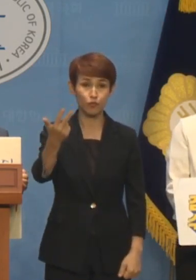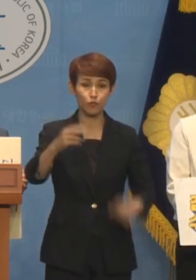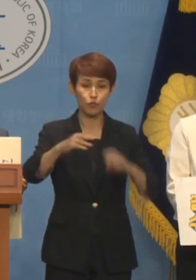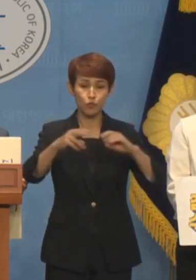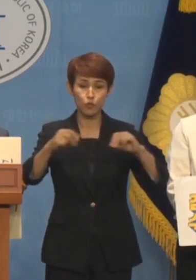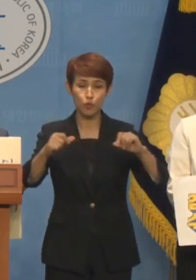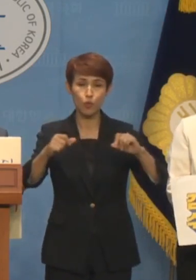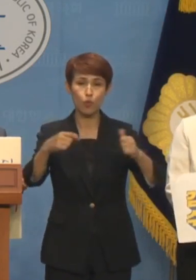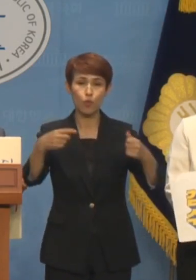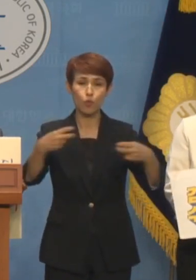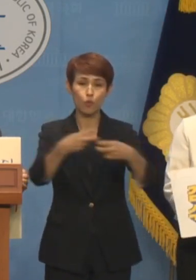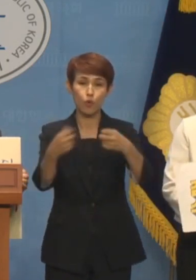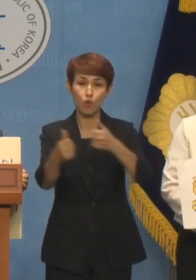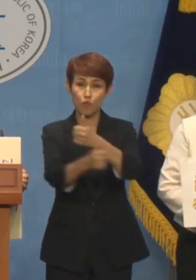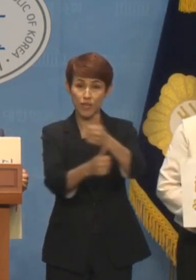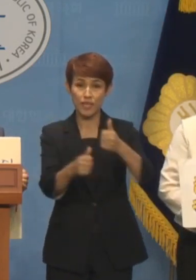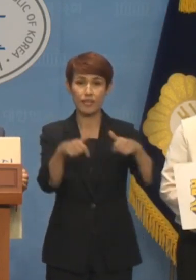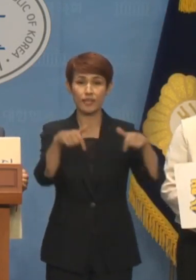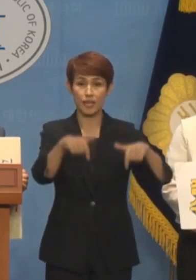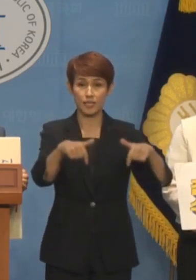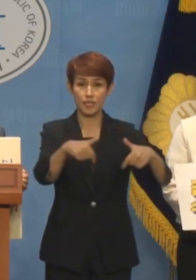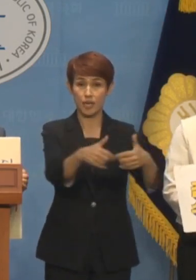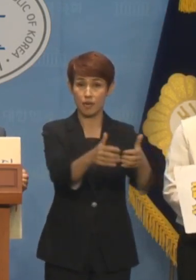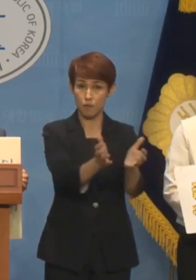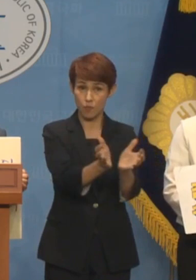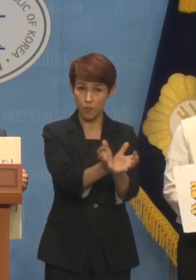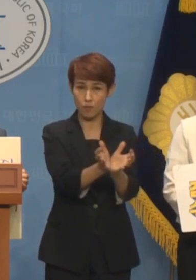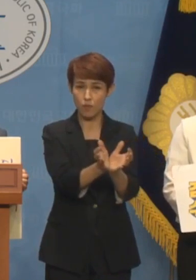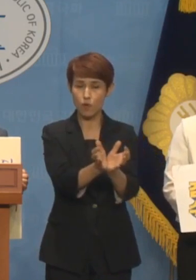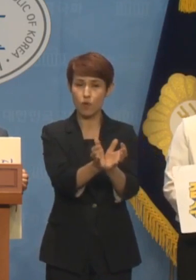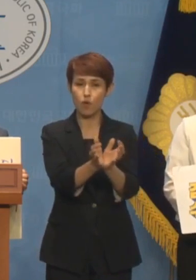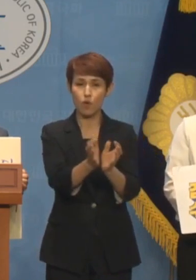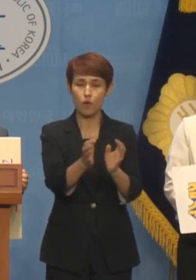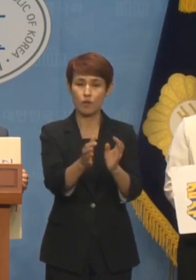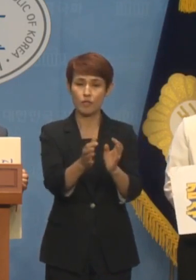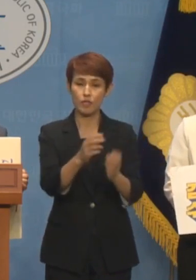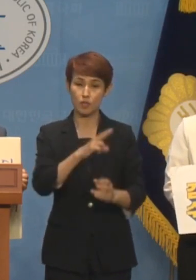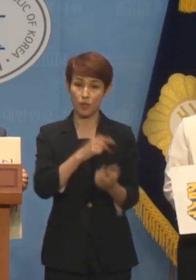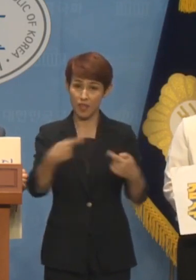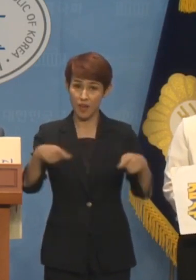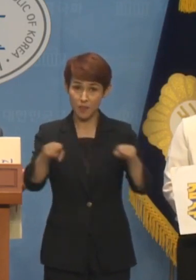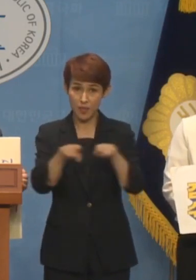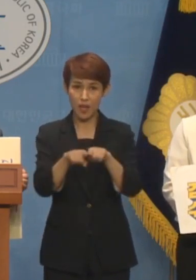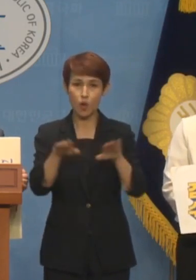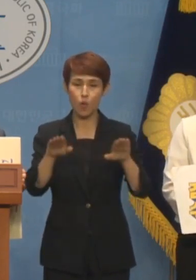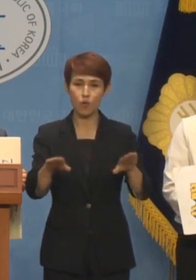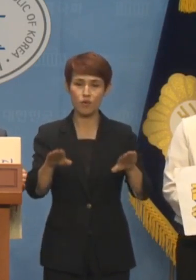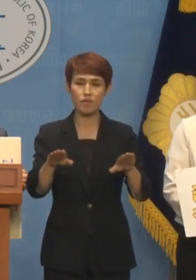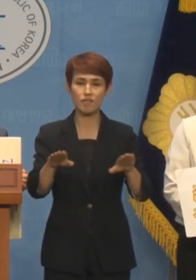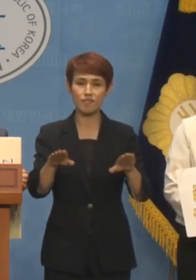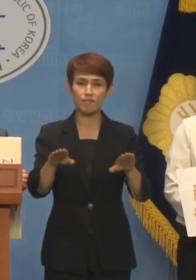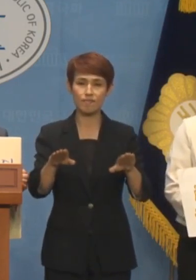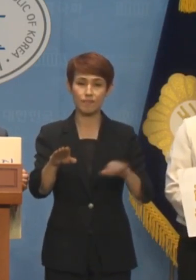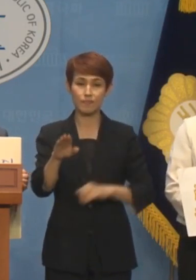국토교통위 간사의원, 국토교통위 이 이슈에 관심 있는 의원들과 함께 오늘 강득구 의원님, 정호로 의원님